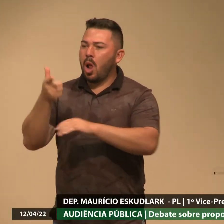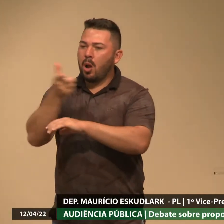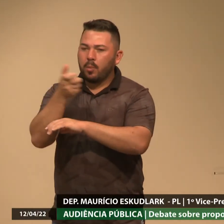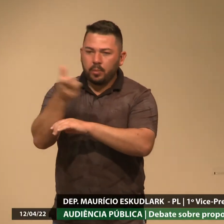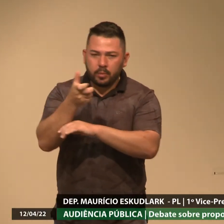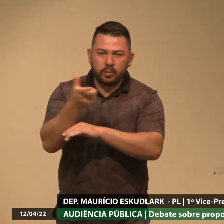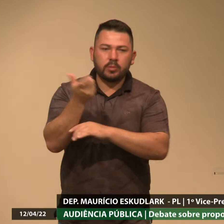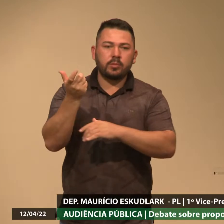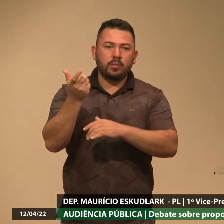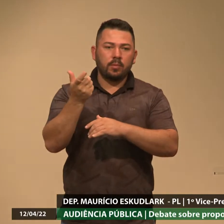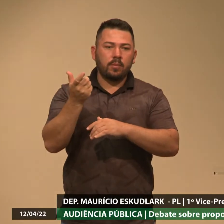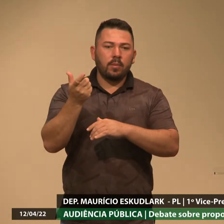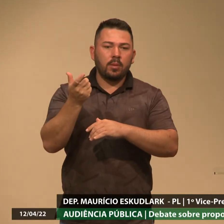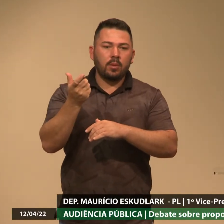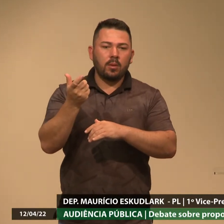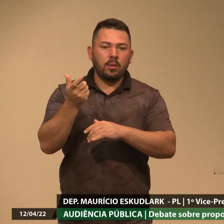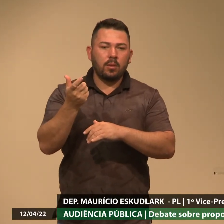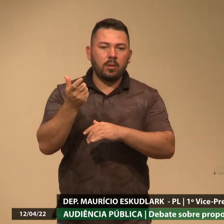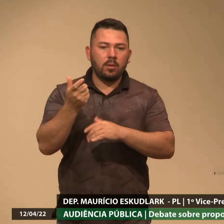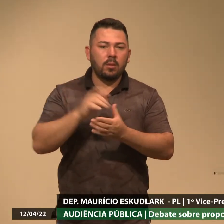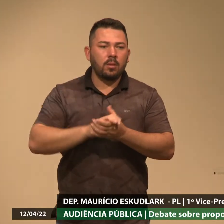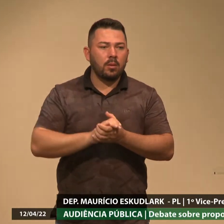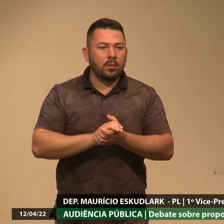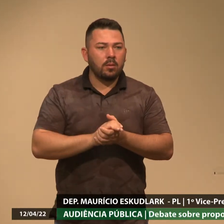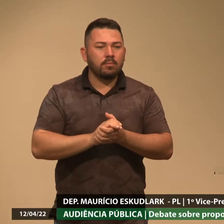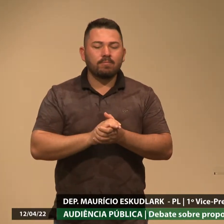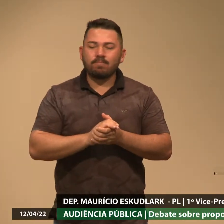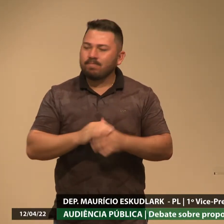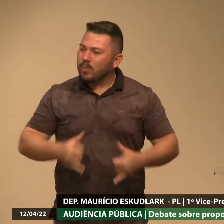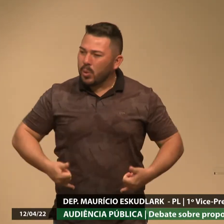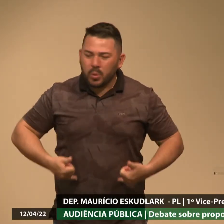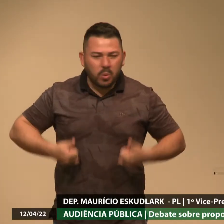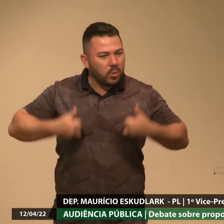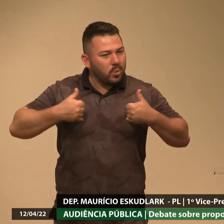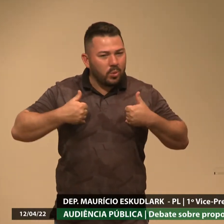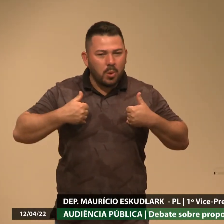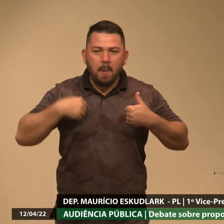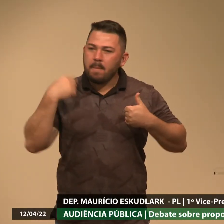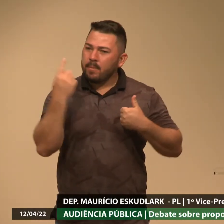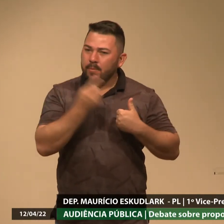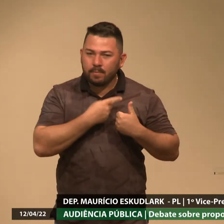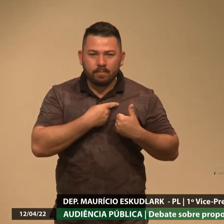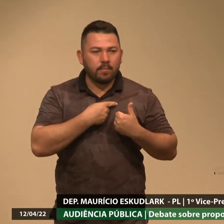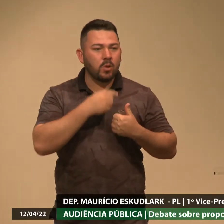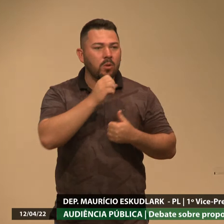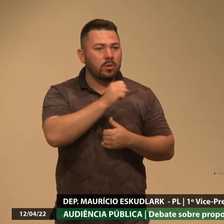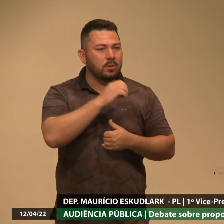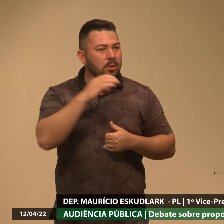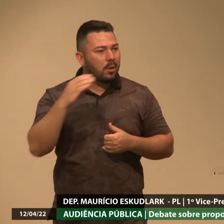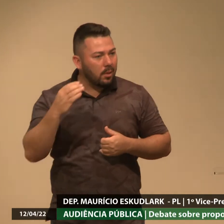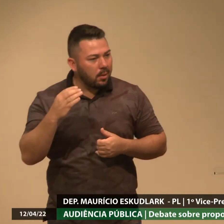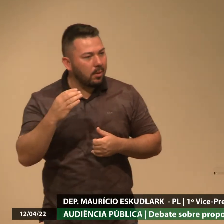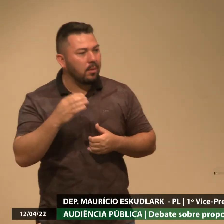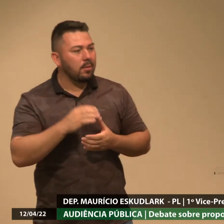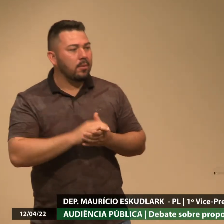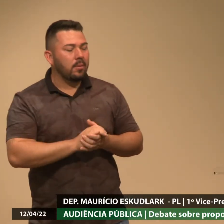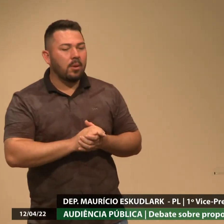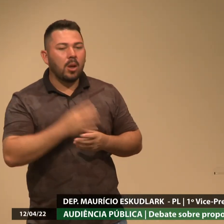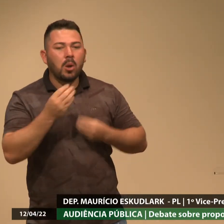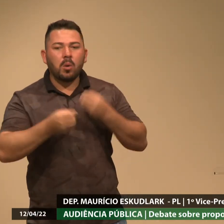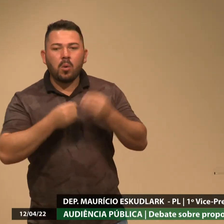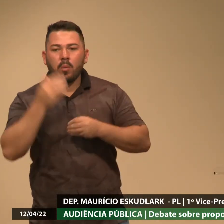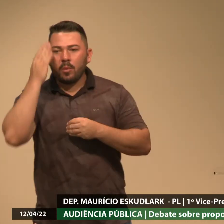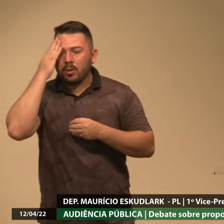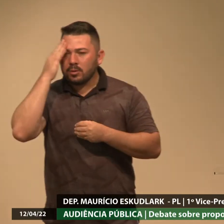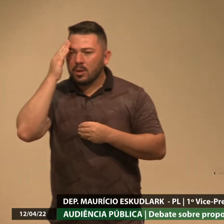atiradores são motivo de tanto orgulho para nós catarinenses como eu